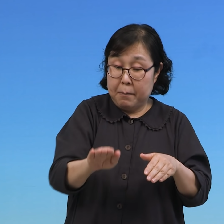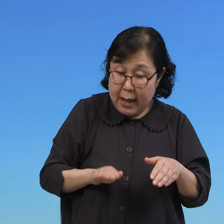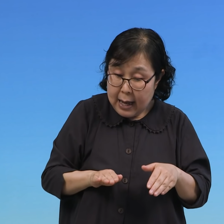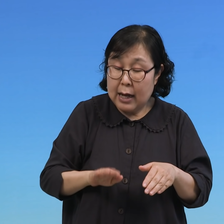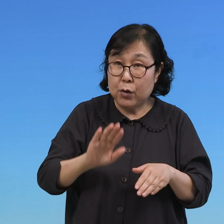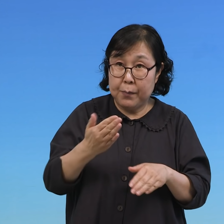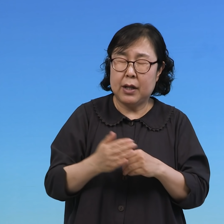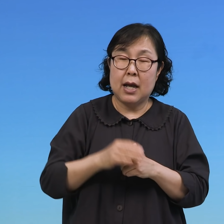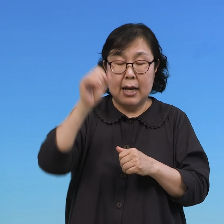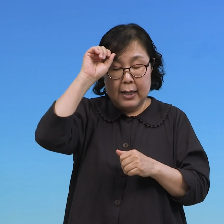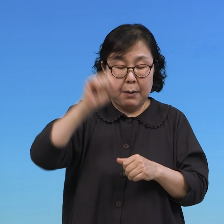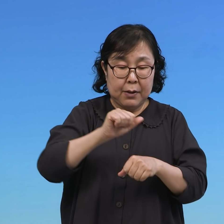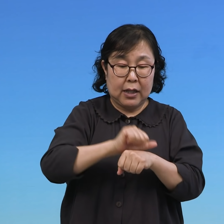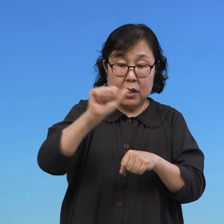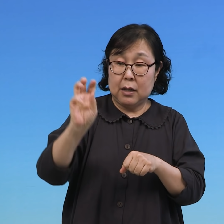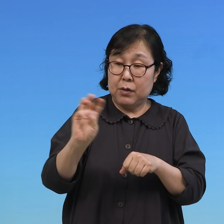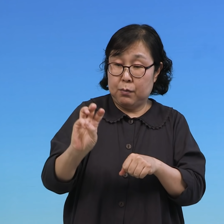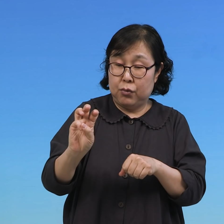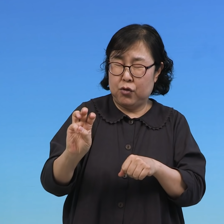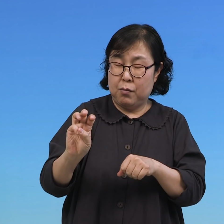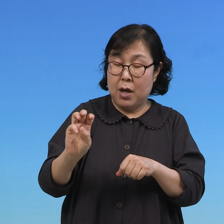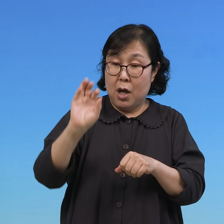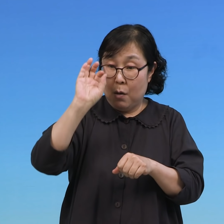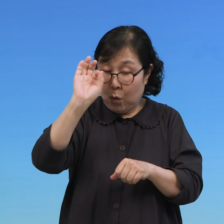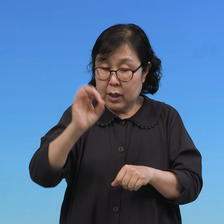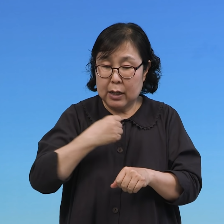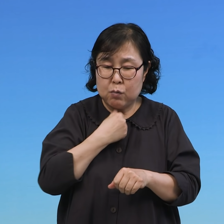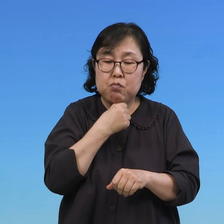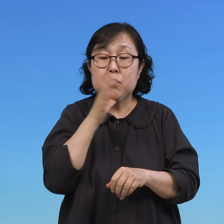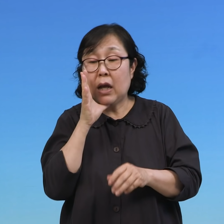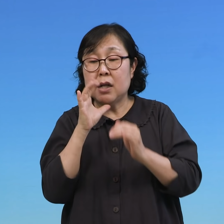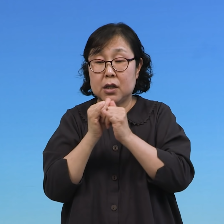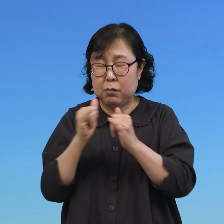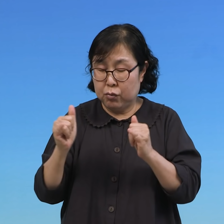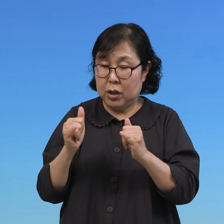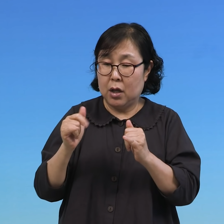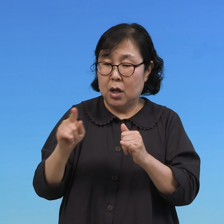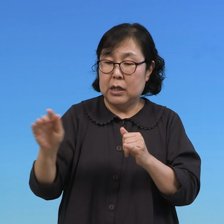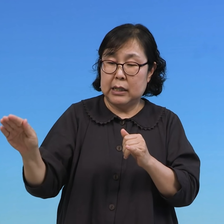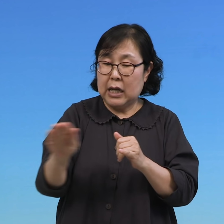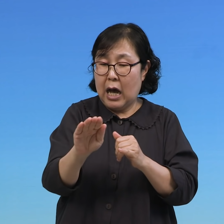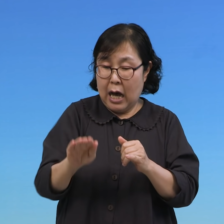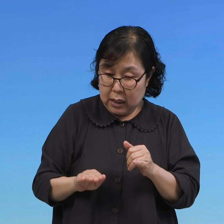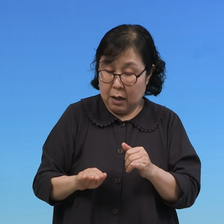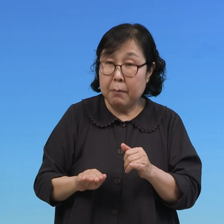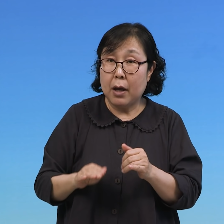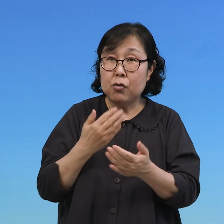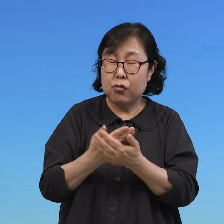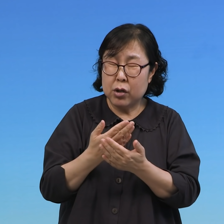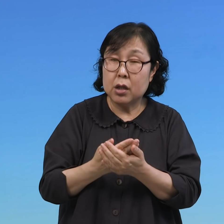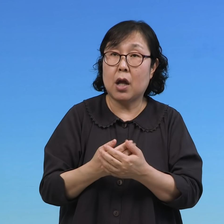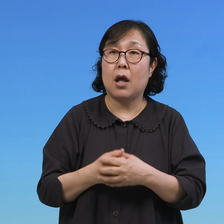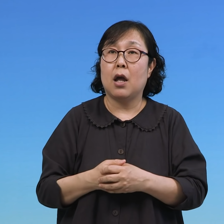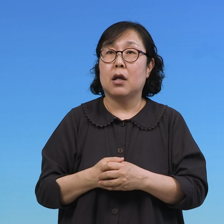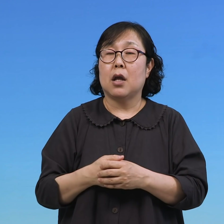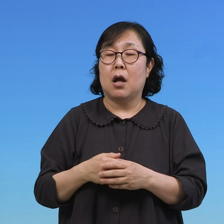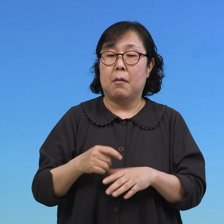아 새벽에 이제 5시 반쯤에 내려가서 보니까 좀 연세가 드신 분이 차를 빼주시는데요. 그 참